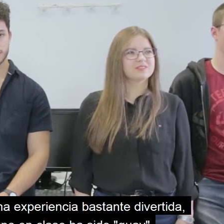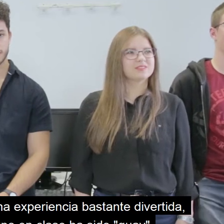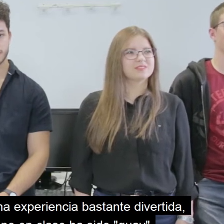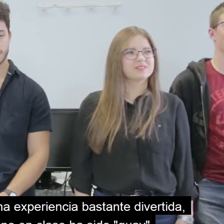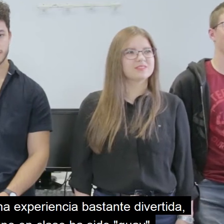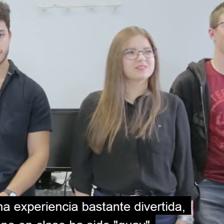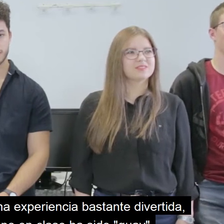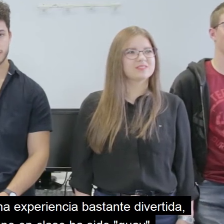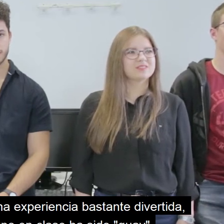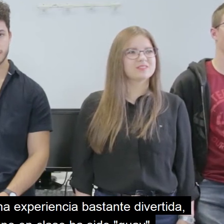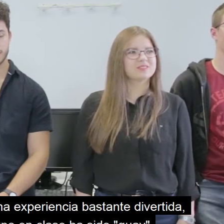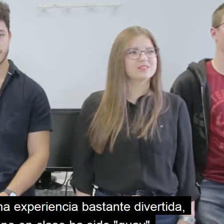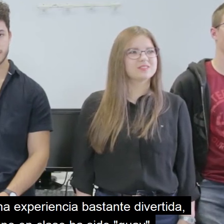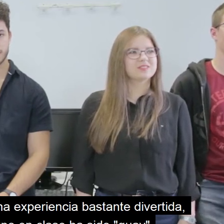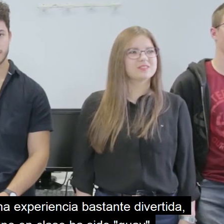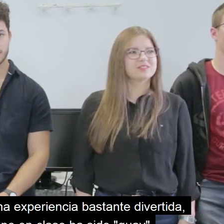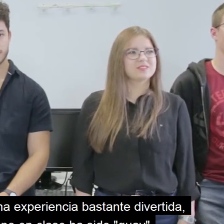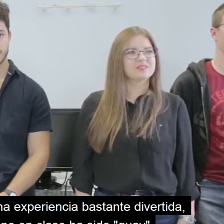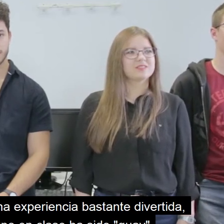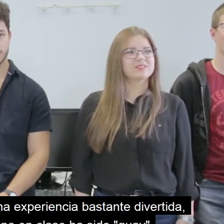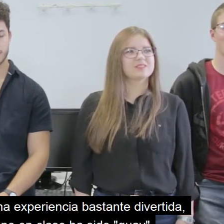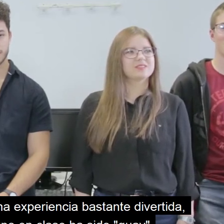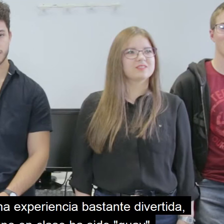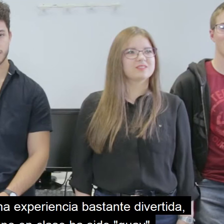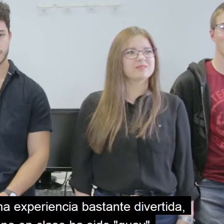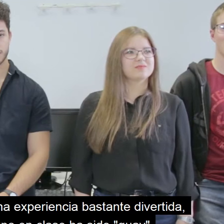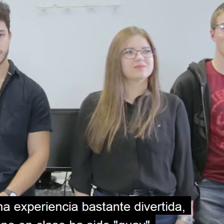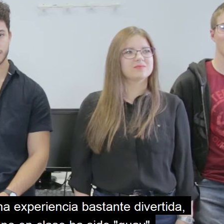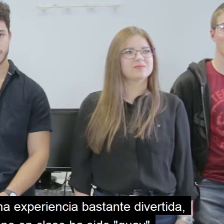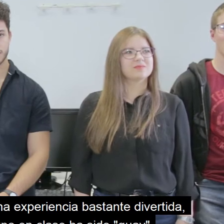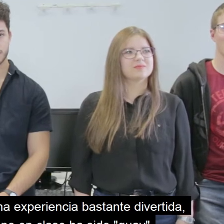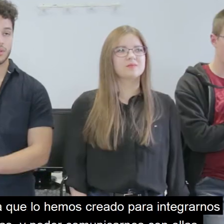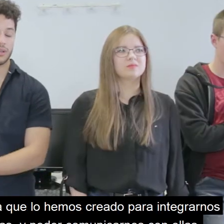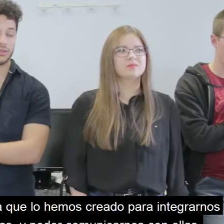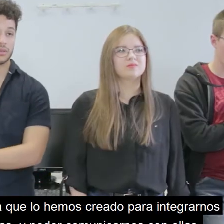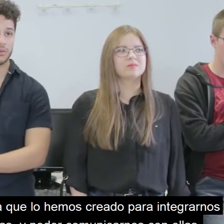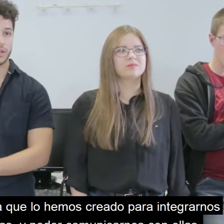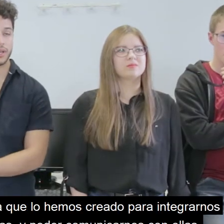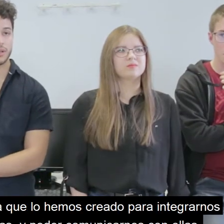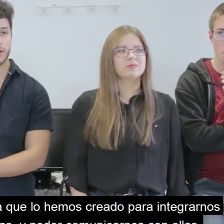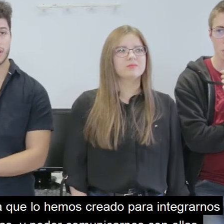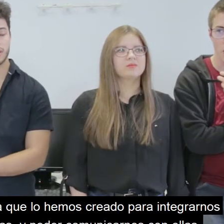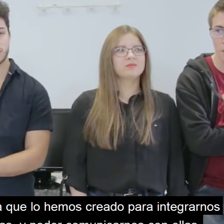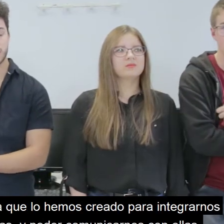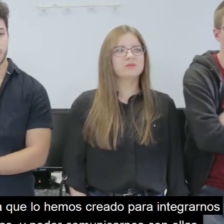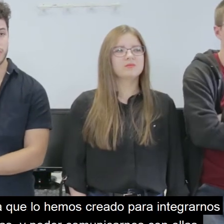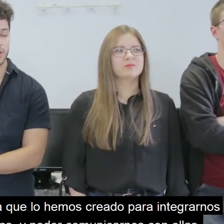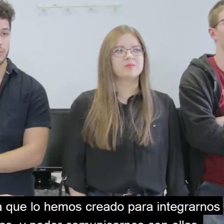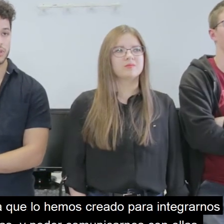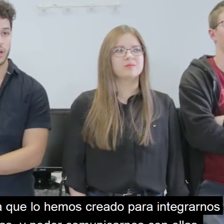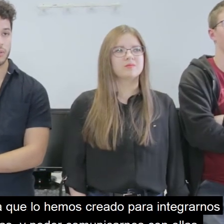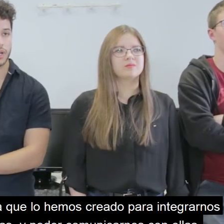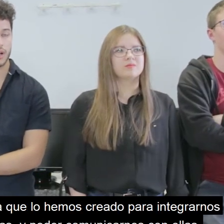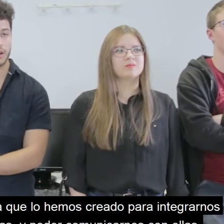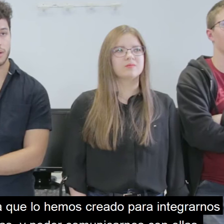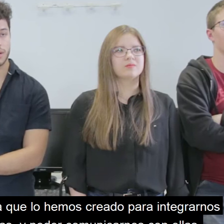haber hecho trabajo en grupo en clase y tal ha sido guay. A nosotros nos gustaría seguir adelante, ya que al final lo